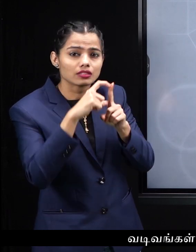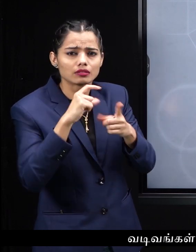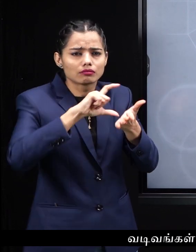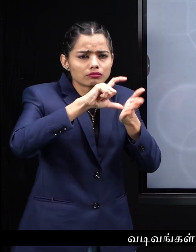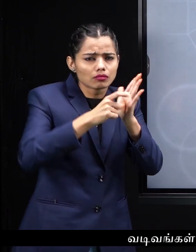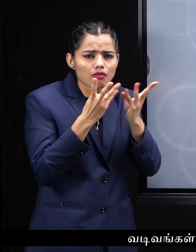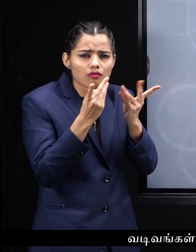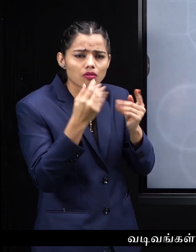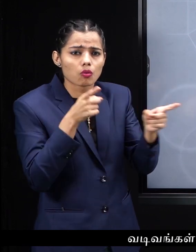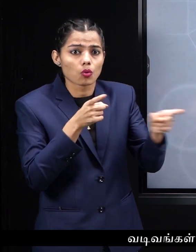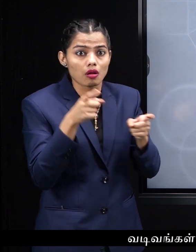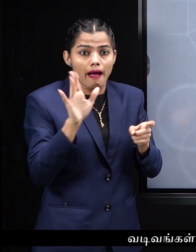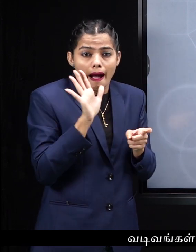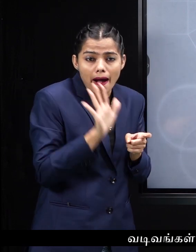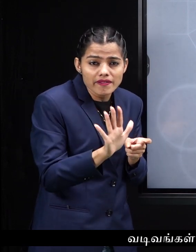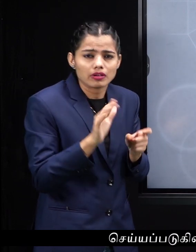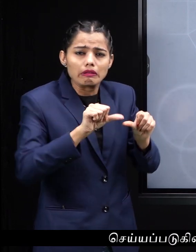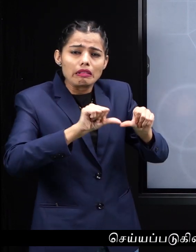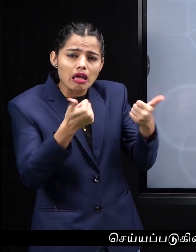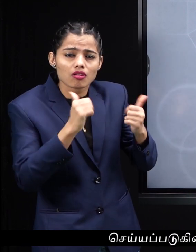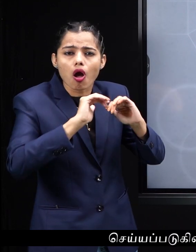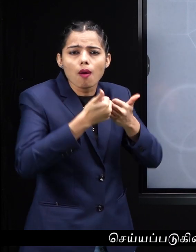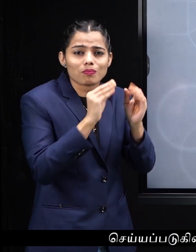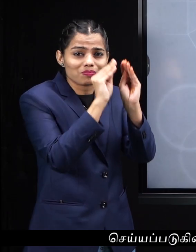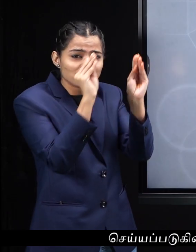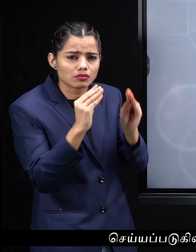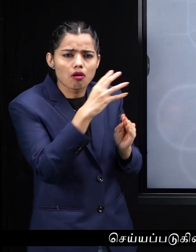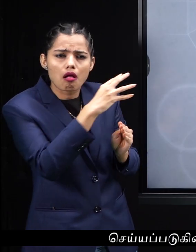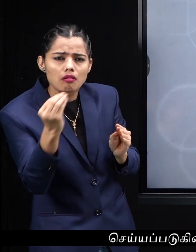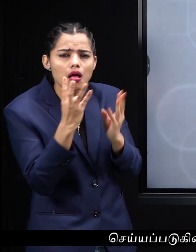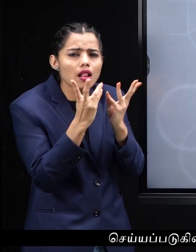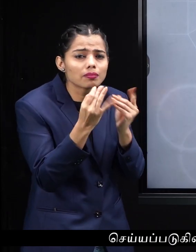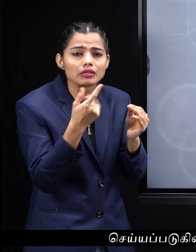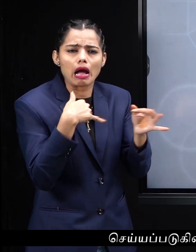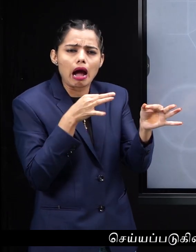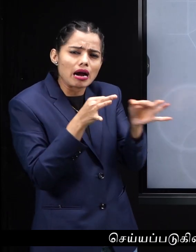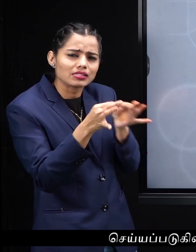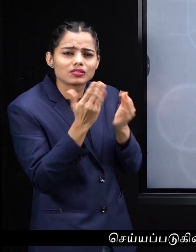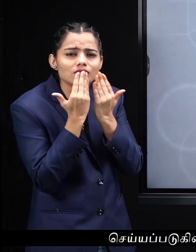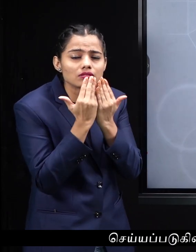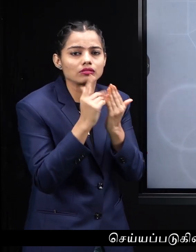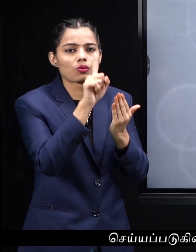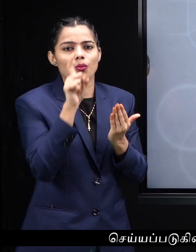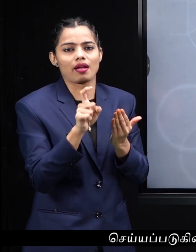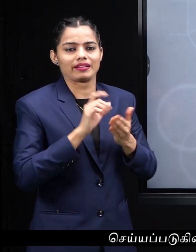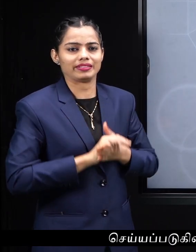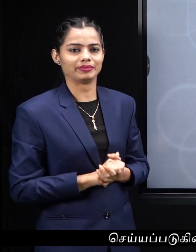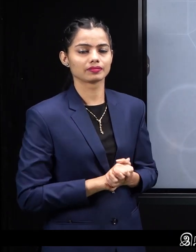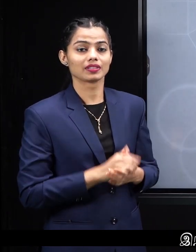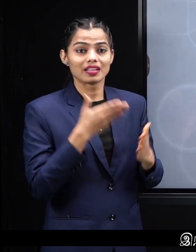மற்றும் உருவங்கள் எவ்வாறு வரையறுக்கப்பட்டு ஆய்வு செய்யப்படுகின்றன என்று நீங்கள் எப்போதாவது யோசித்திருக்கிறீர்களா? இந்த